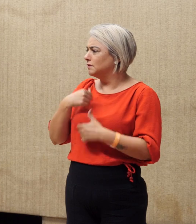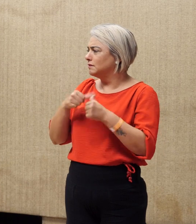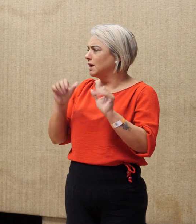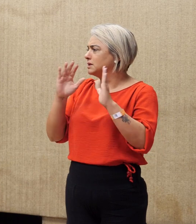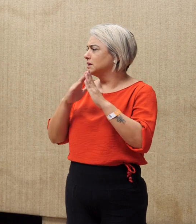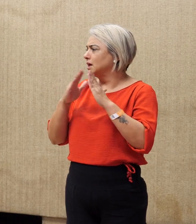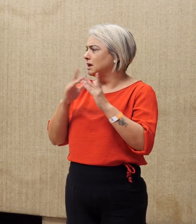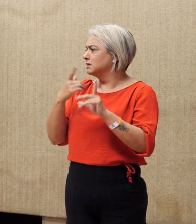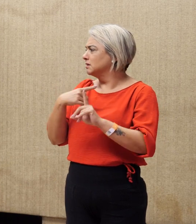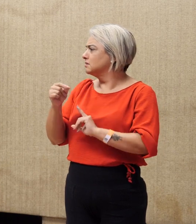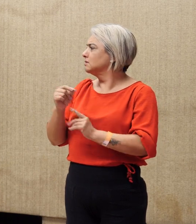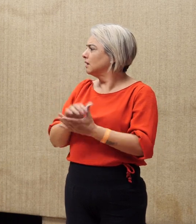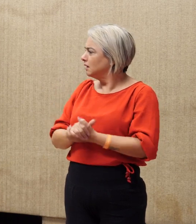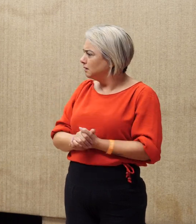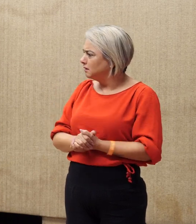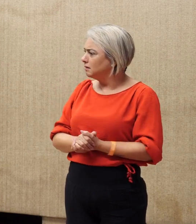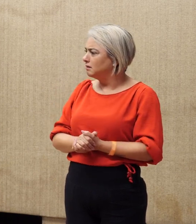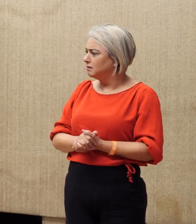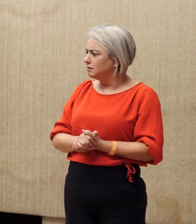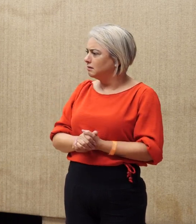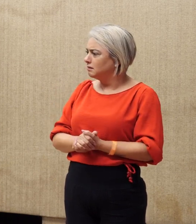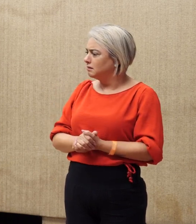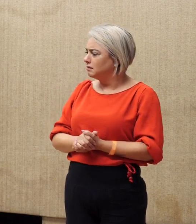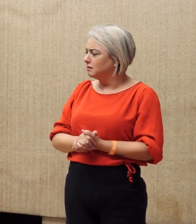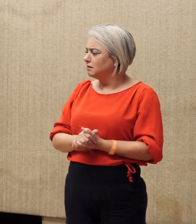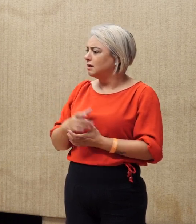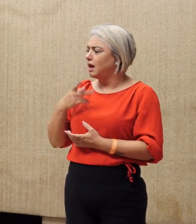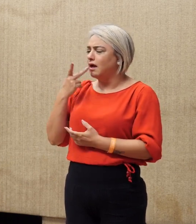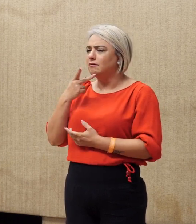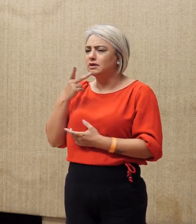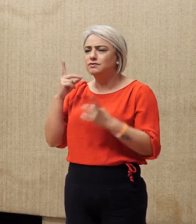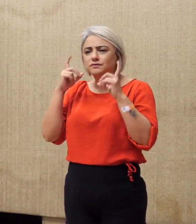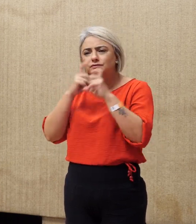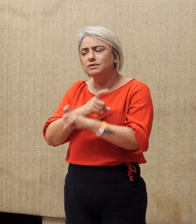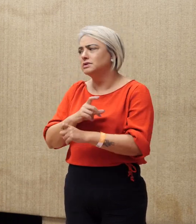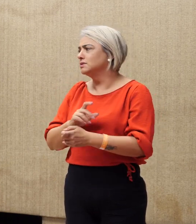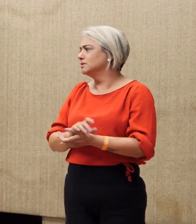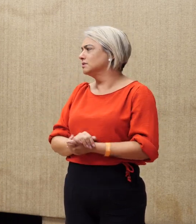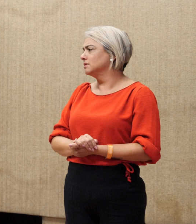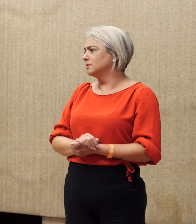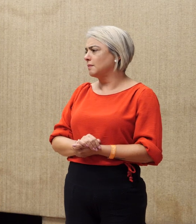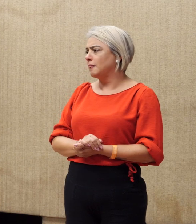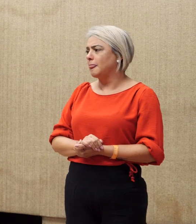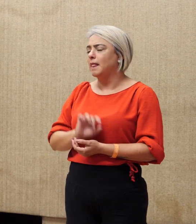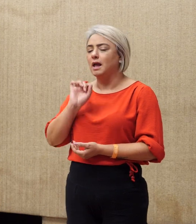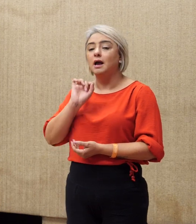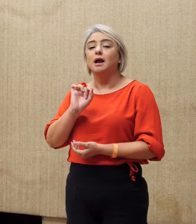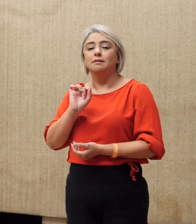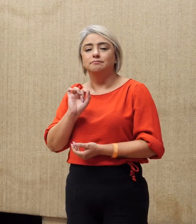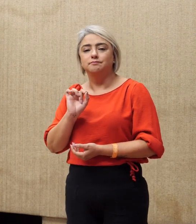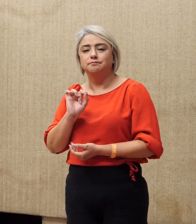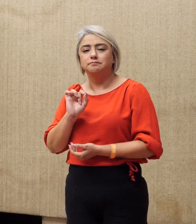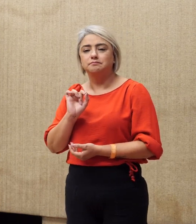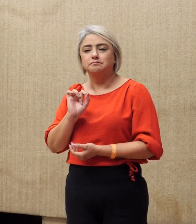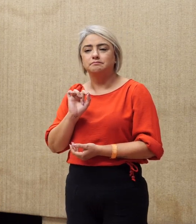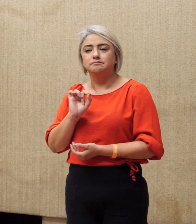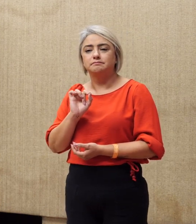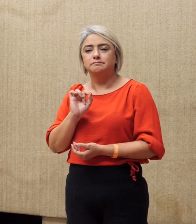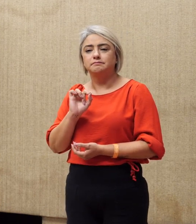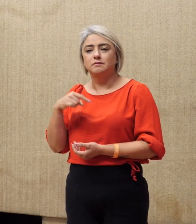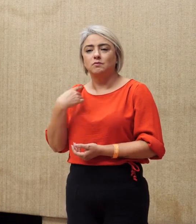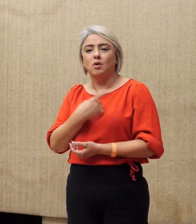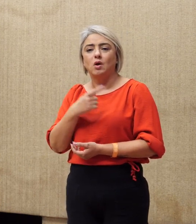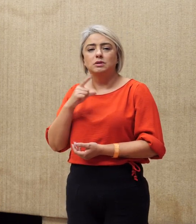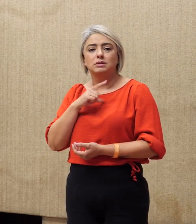em casa, não saísse. É muito duro falar disso, gente. A questão é o seguinte,